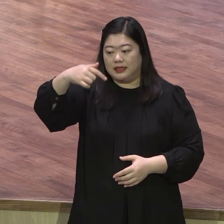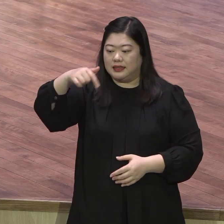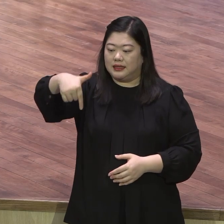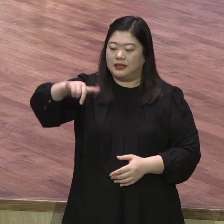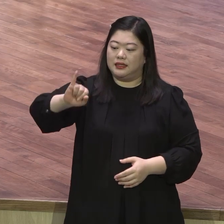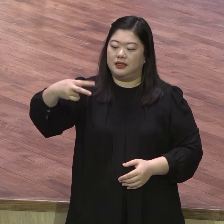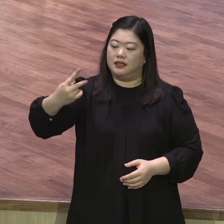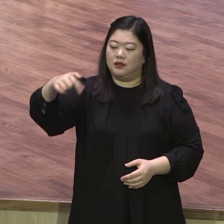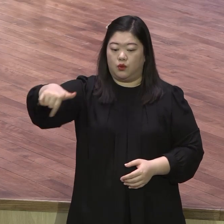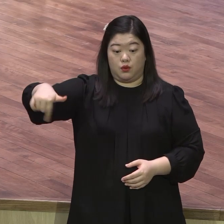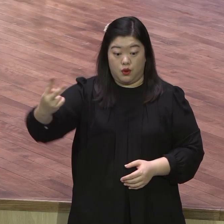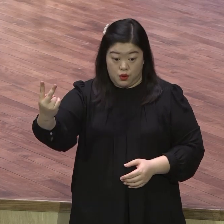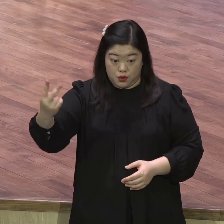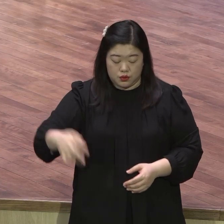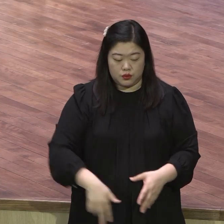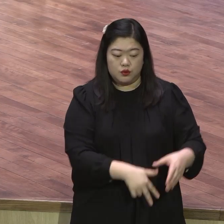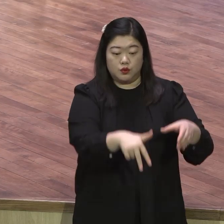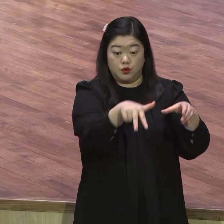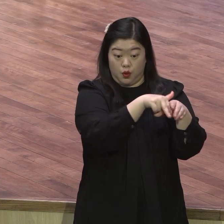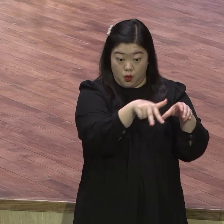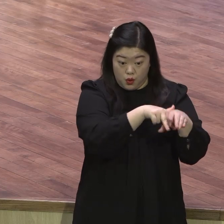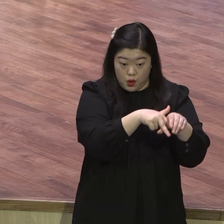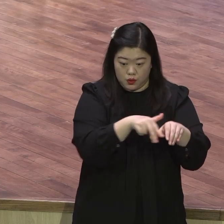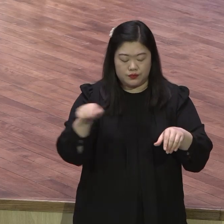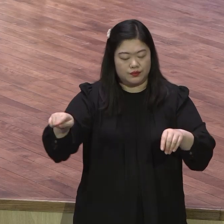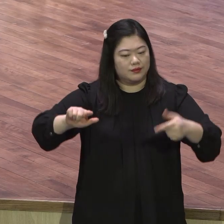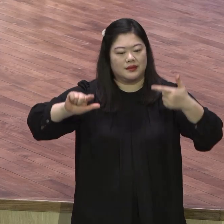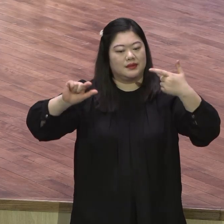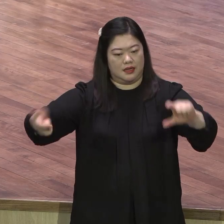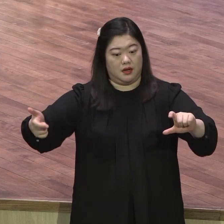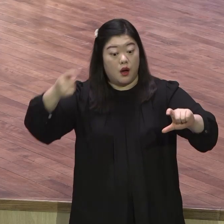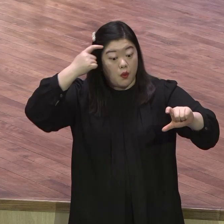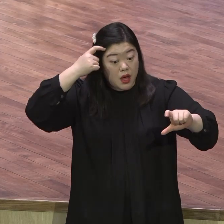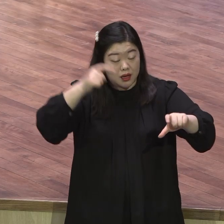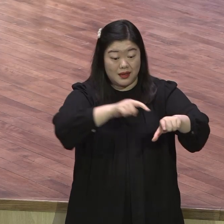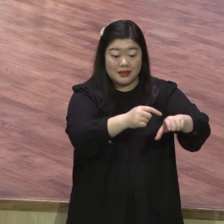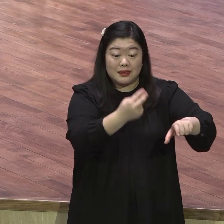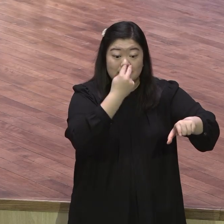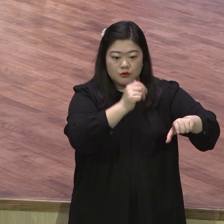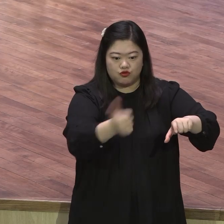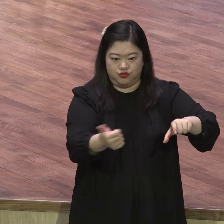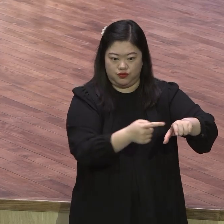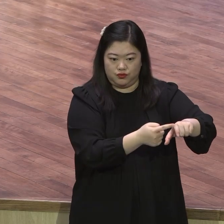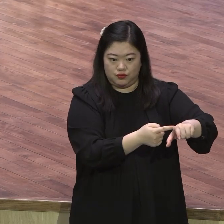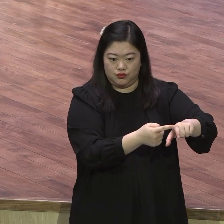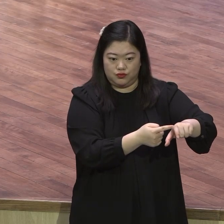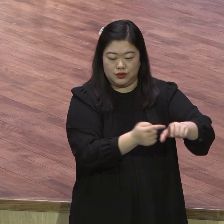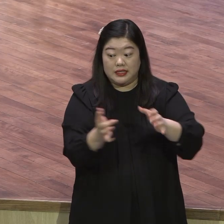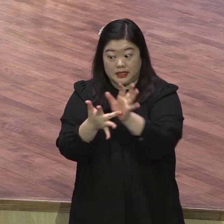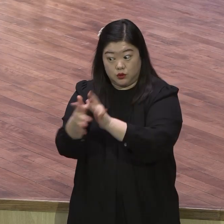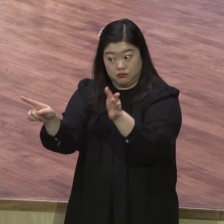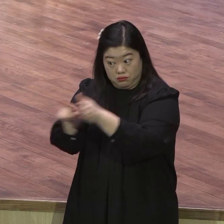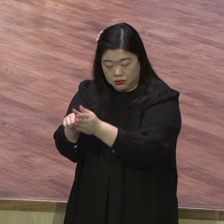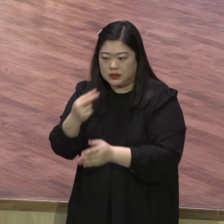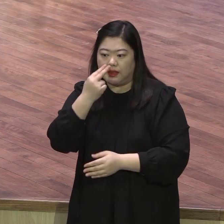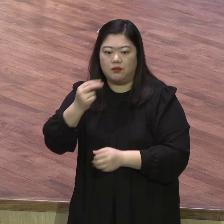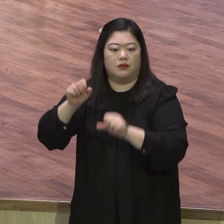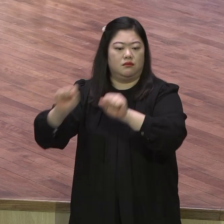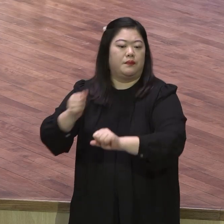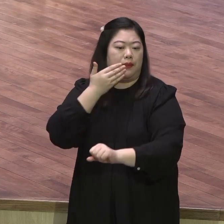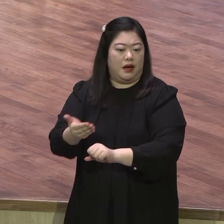자체예요. 어떤 종교도 생명 없습니다. 오직 기독교만 생명이 있어요. 이게 봄의